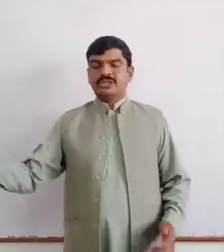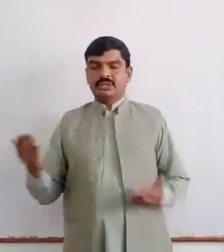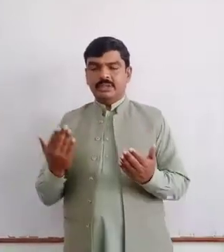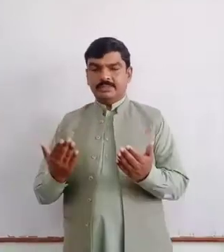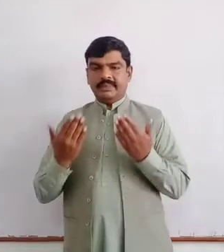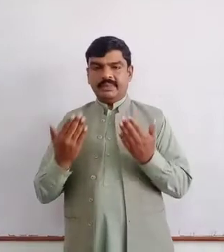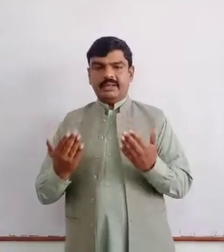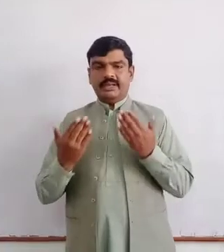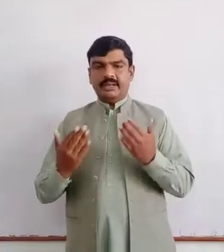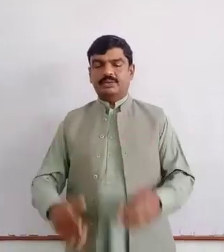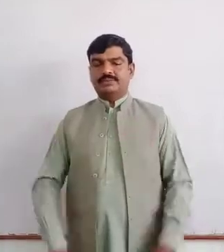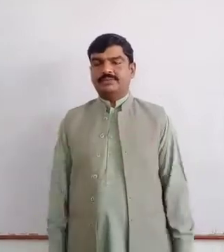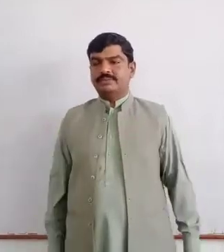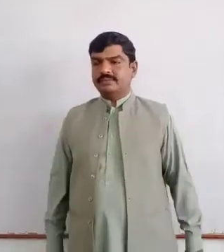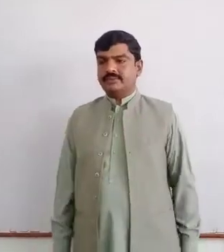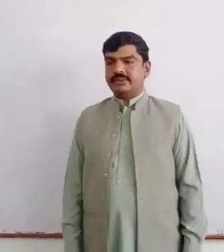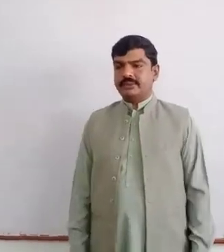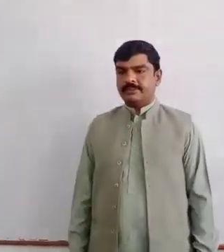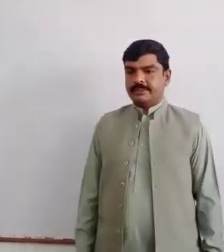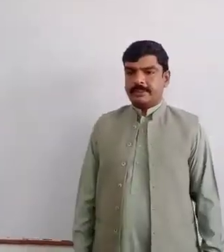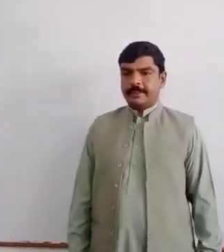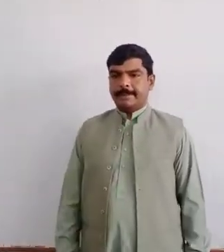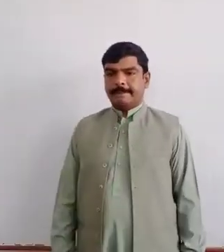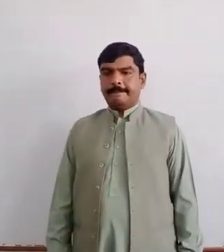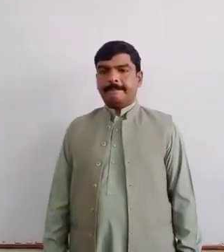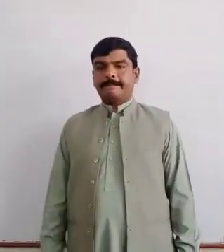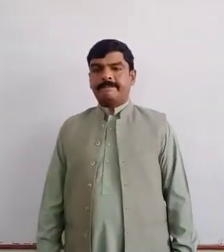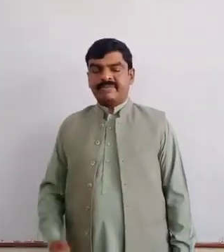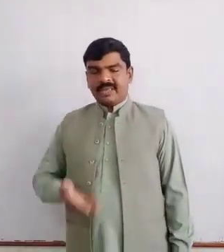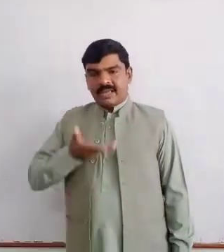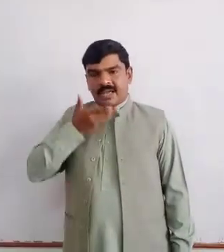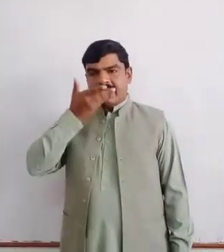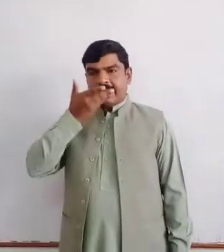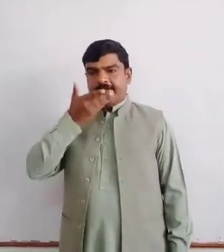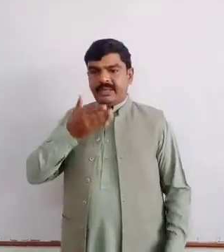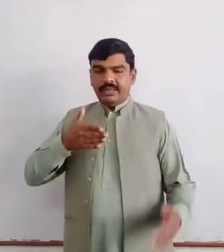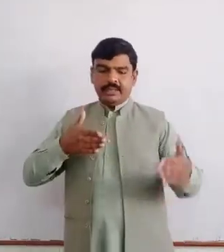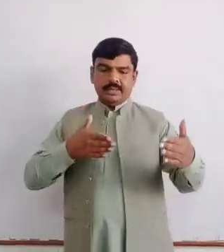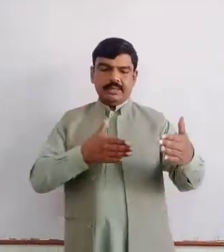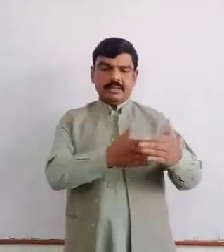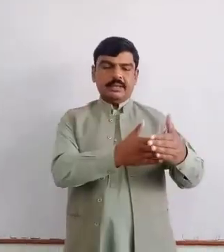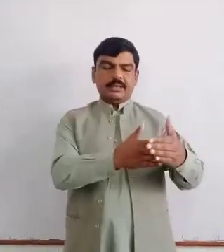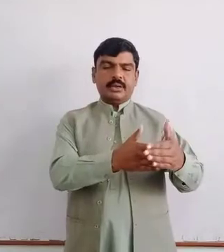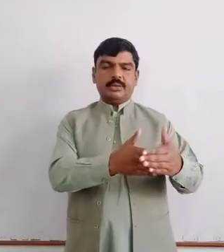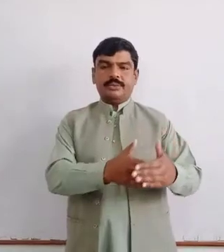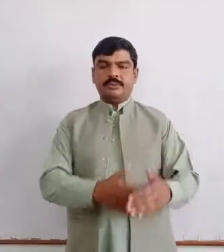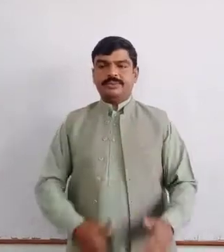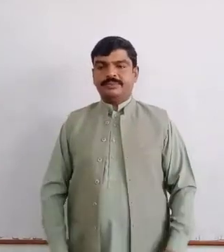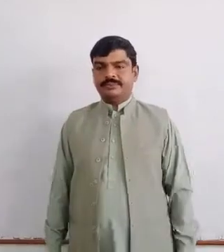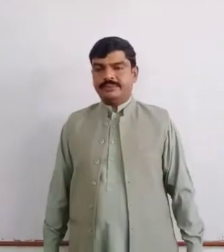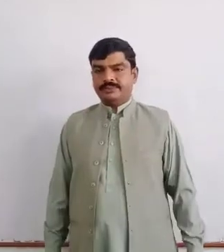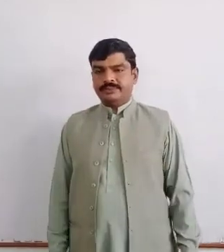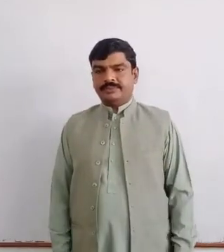माशरती अलूम जी। अभी कटाओ, आबी कटाओ,